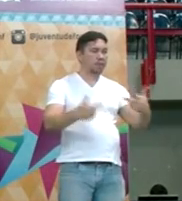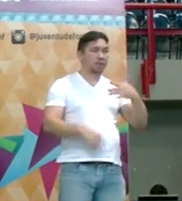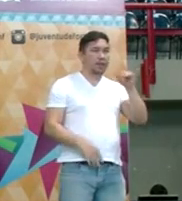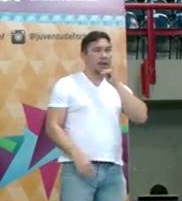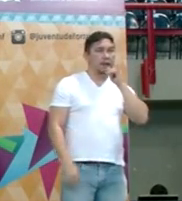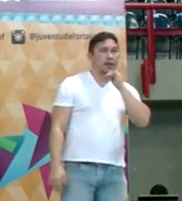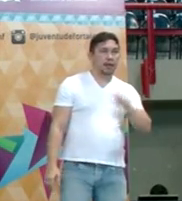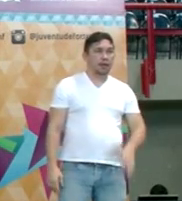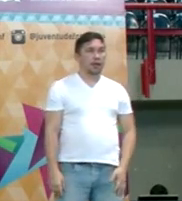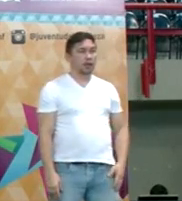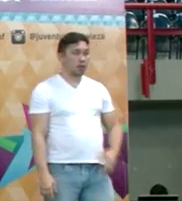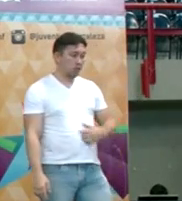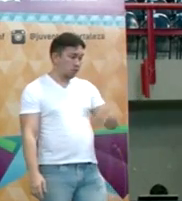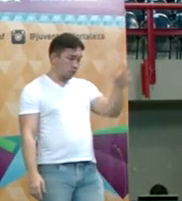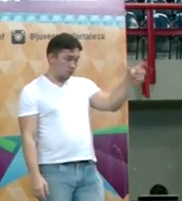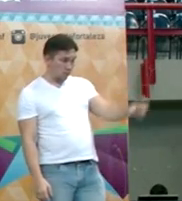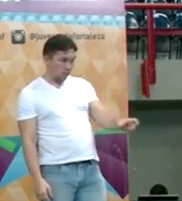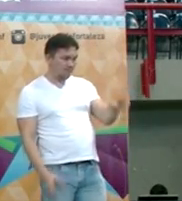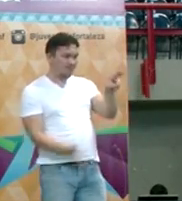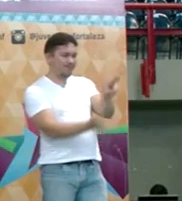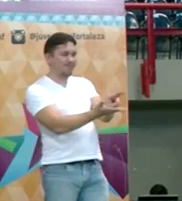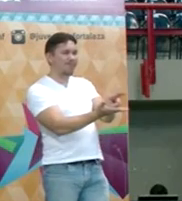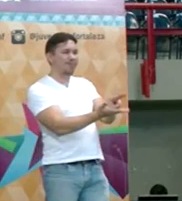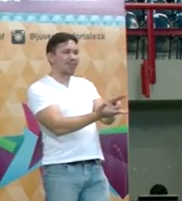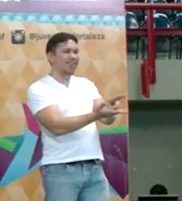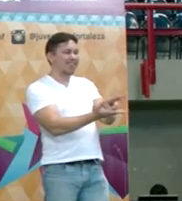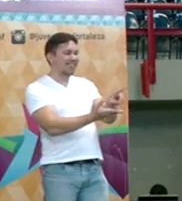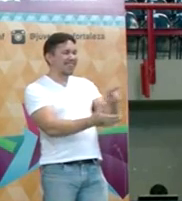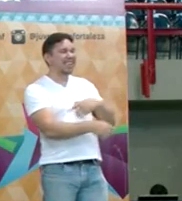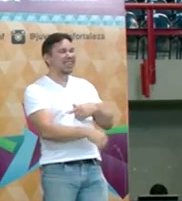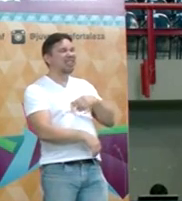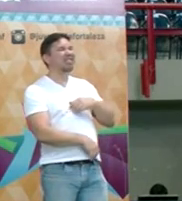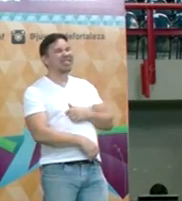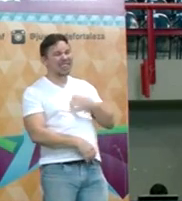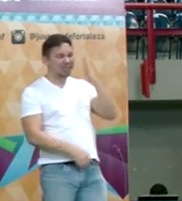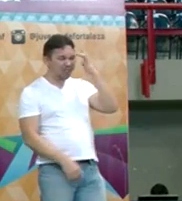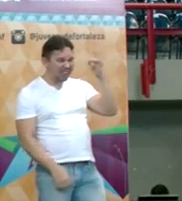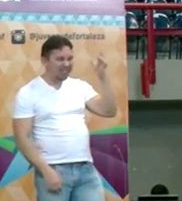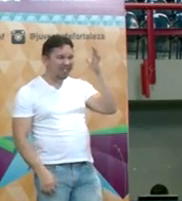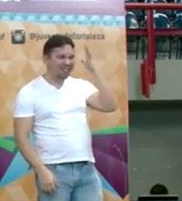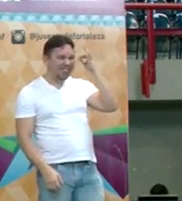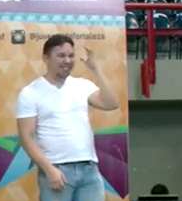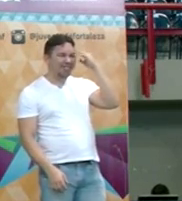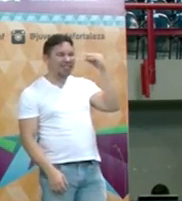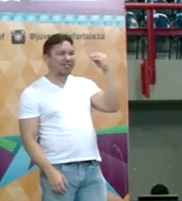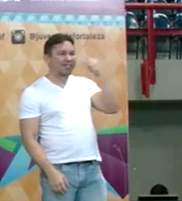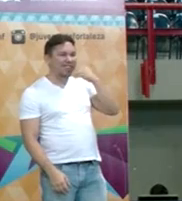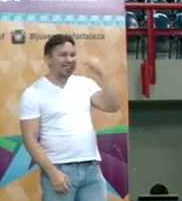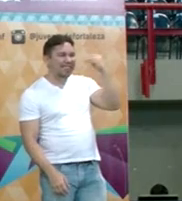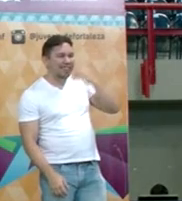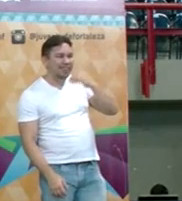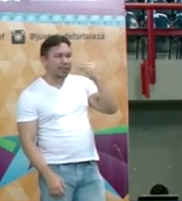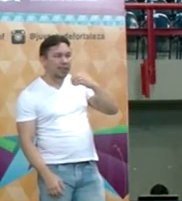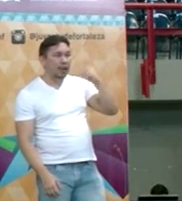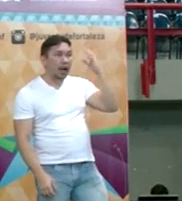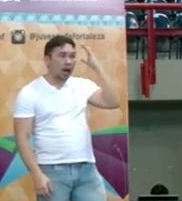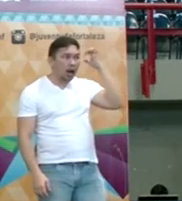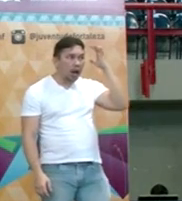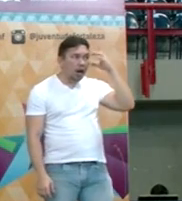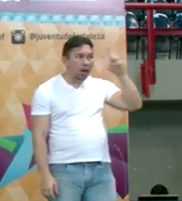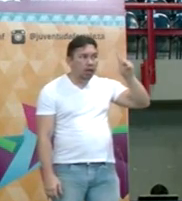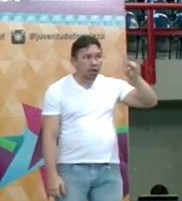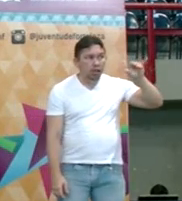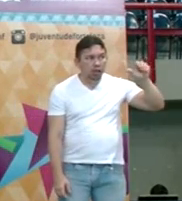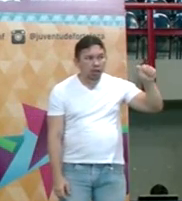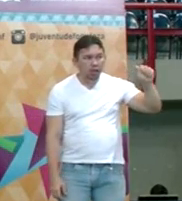dissesse assim, o paciente piora dia a dia. Quer dizer, um dia após o outro. Aí era